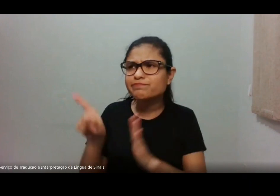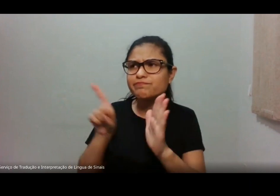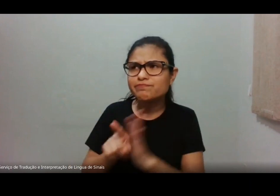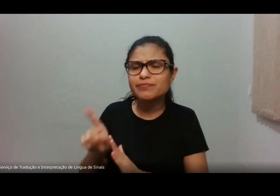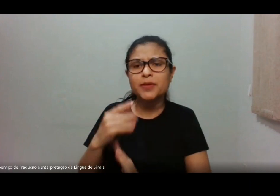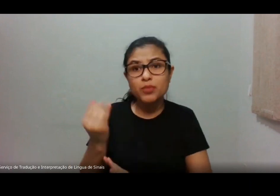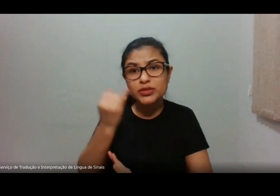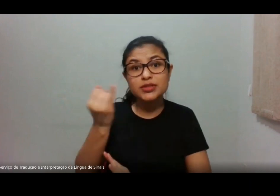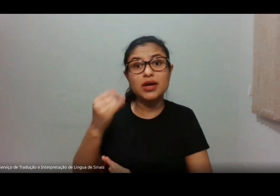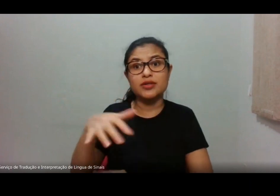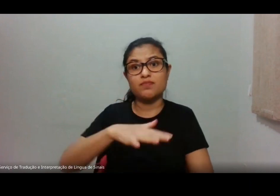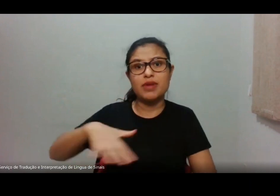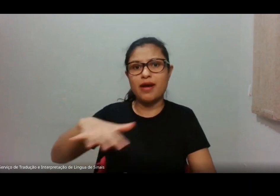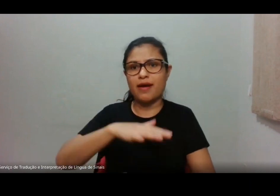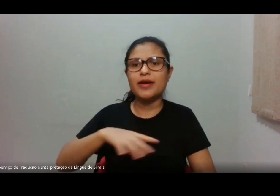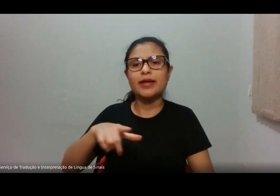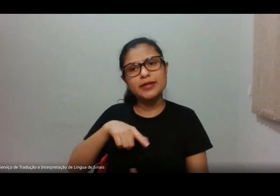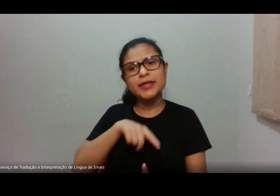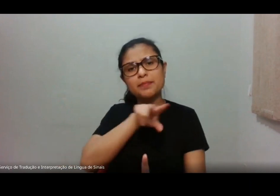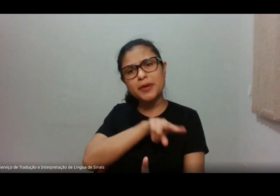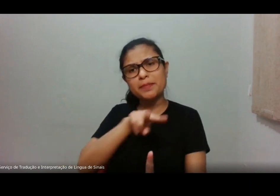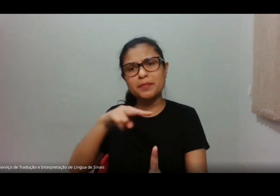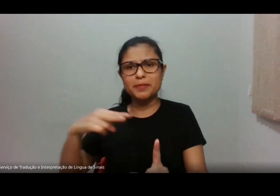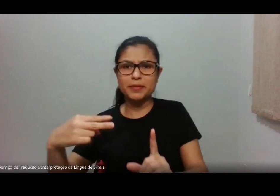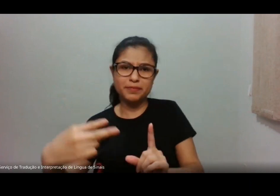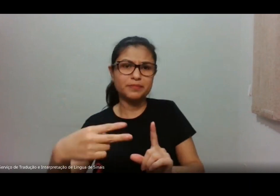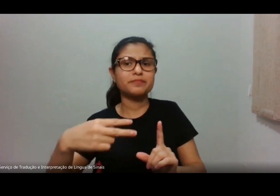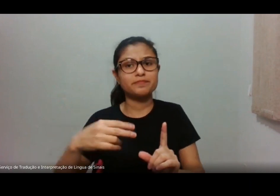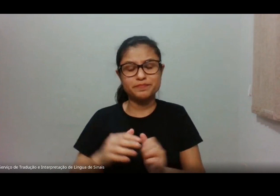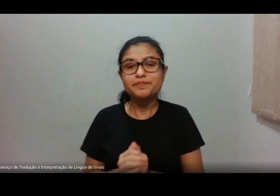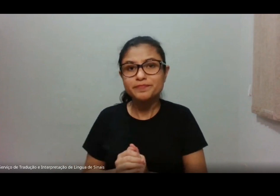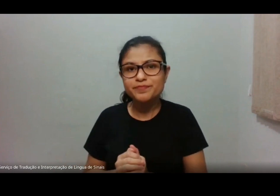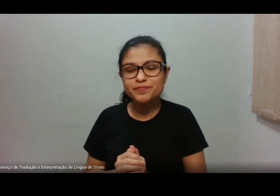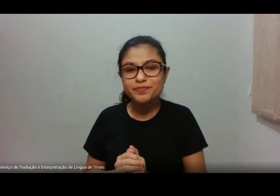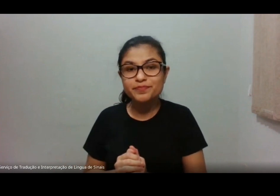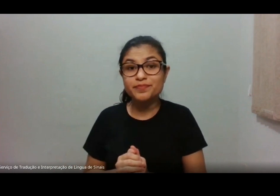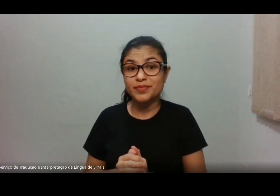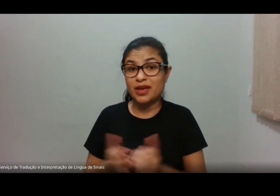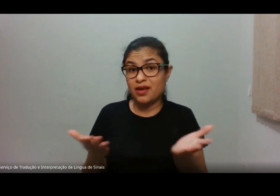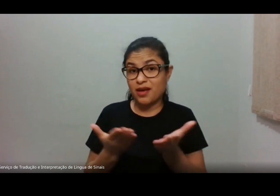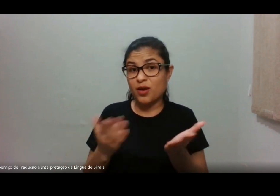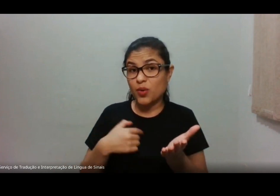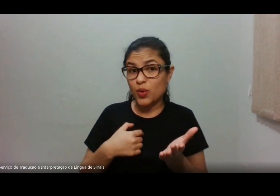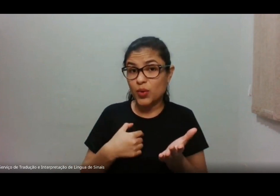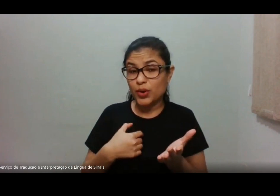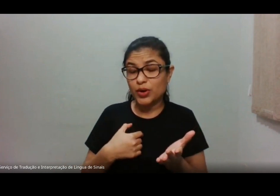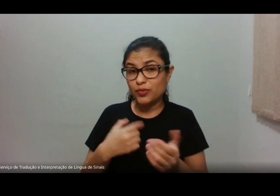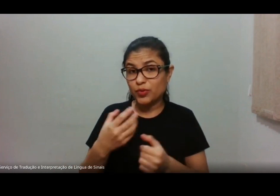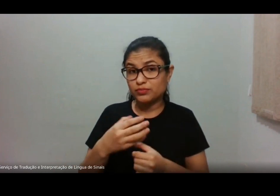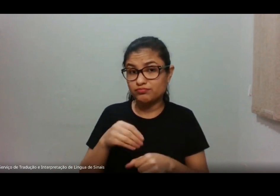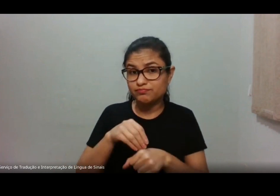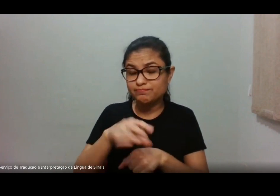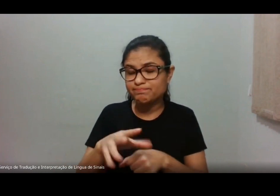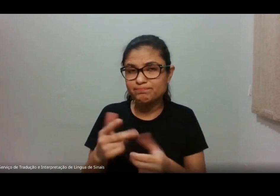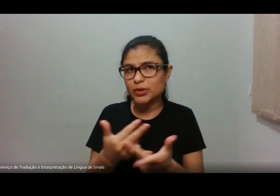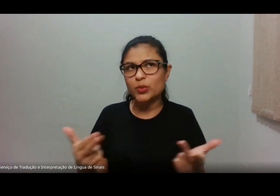área e perspectivas diferentes para elas, né? E aí eu quero fazer um comentário específico com relação a que eu falava